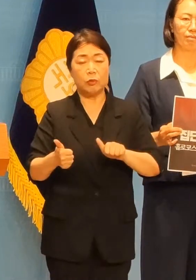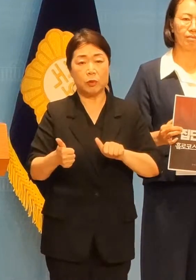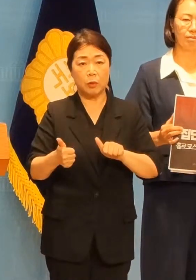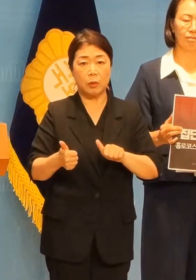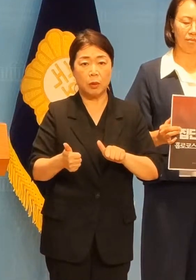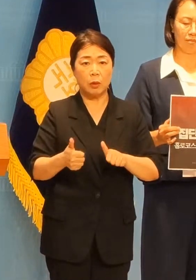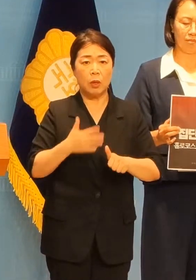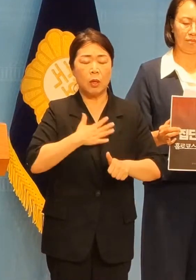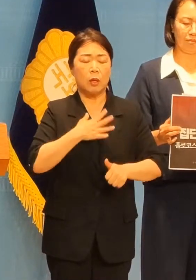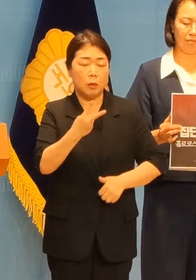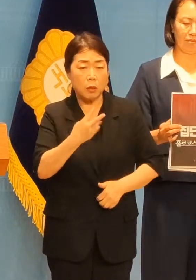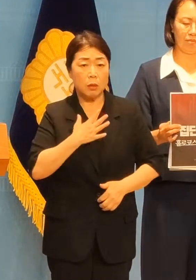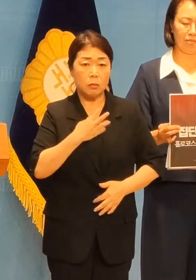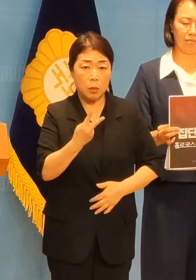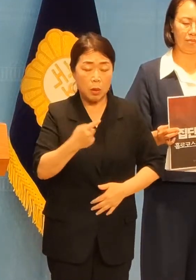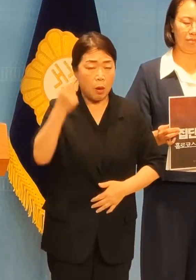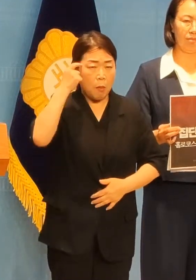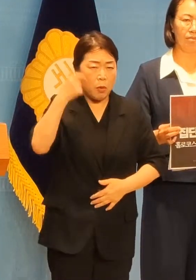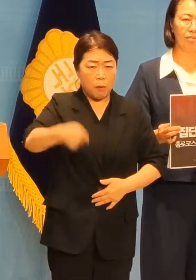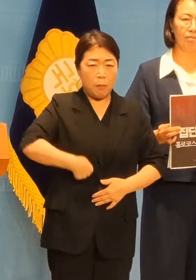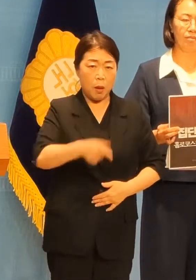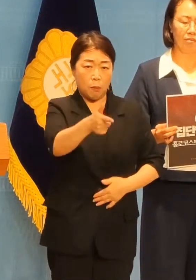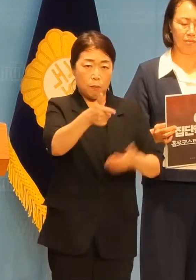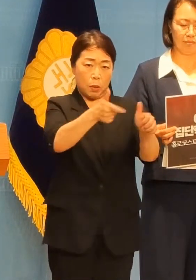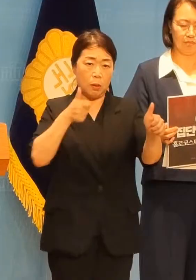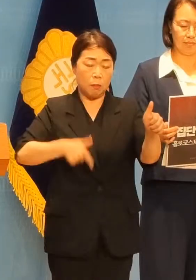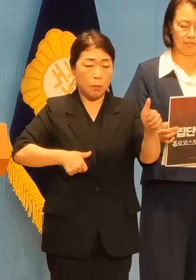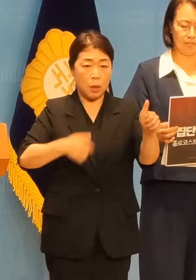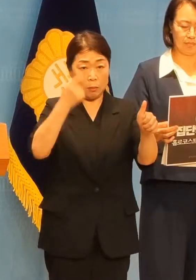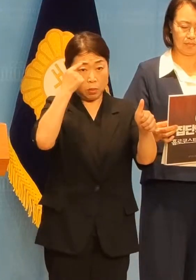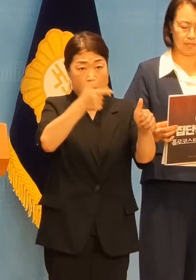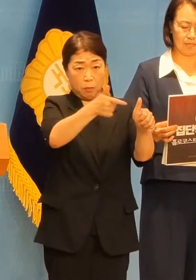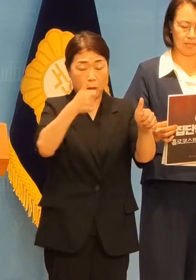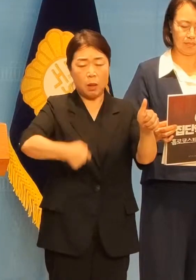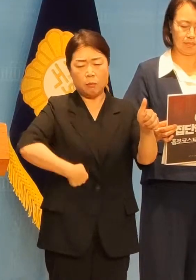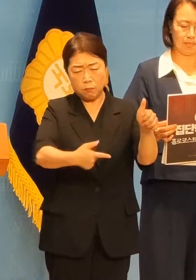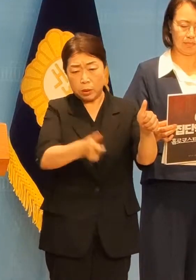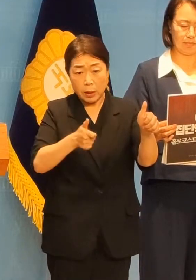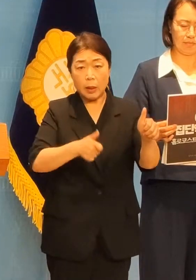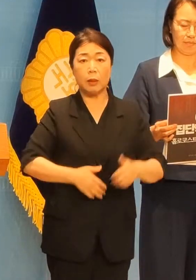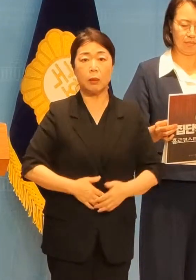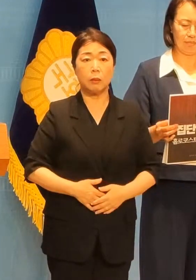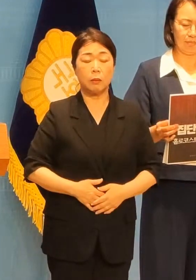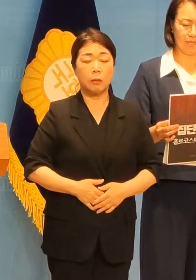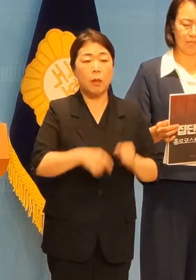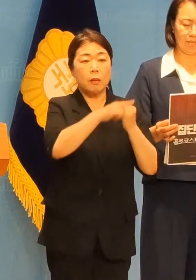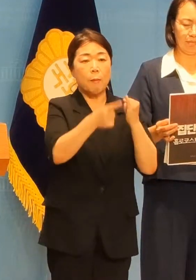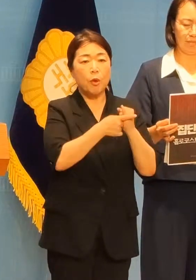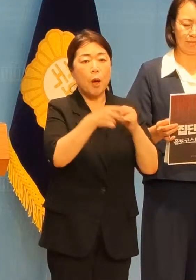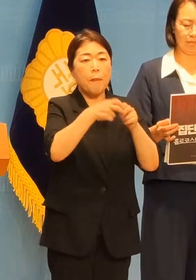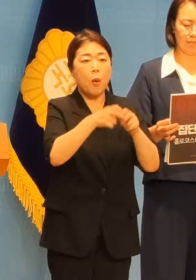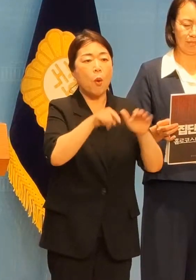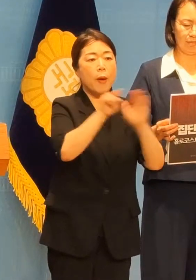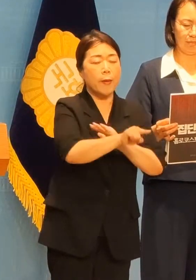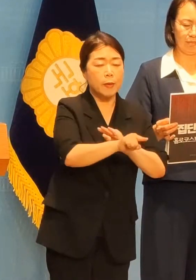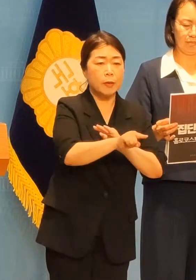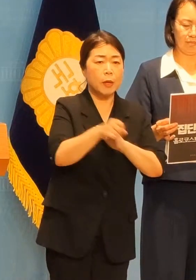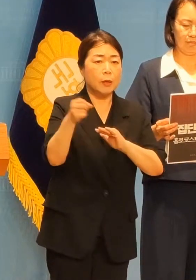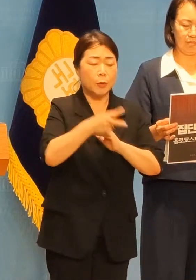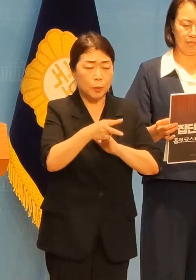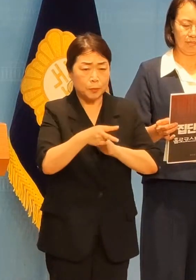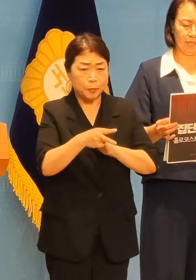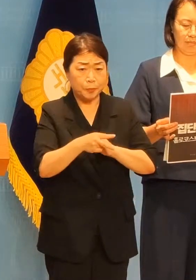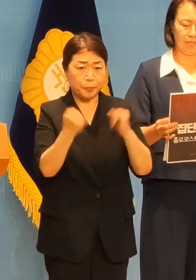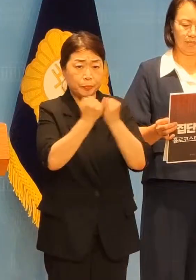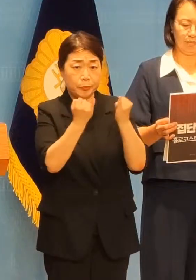머리와 복부에 총격을 가하고 있습니다. 일부러 산부인과 병동과 생식,